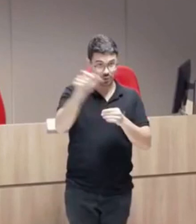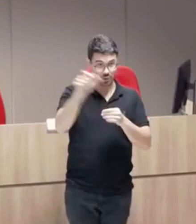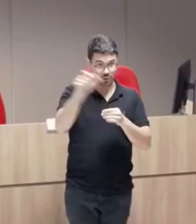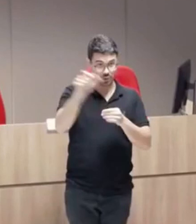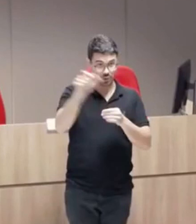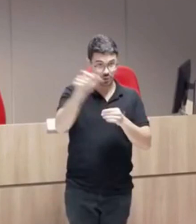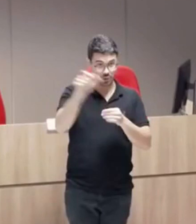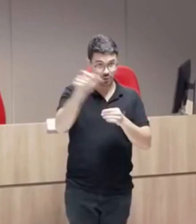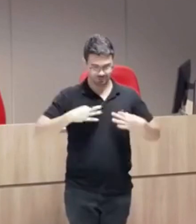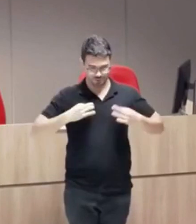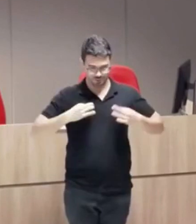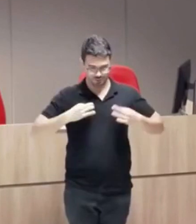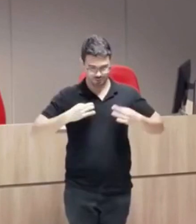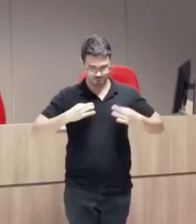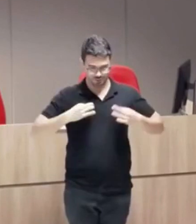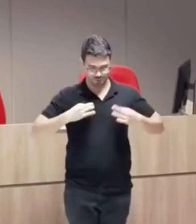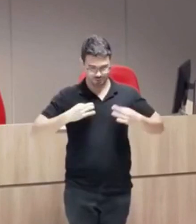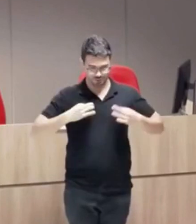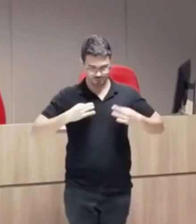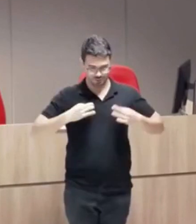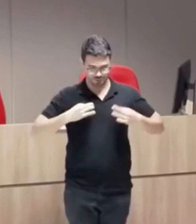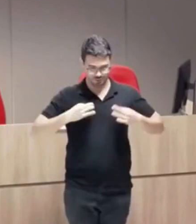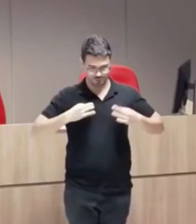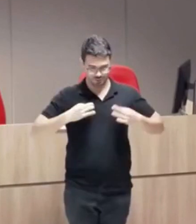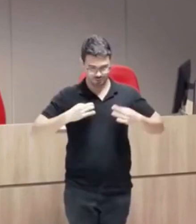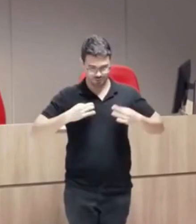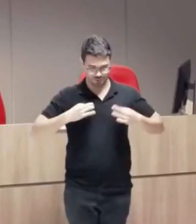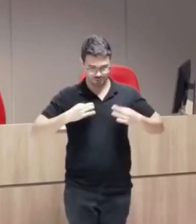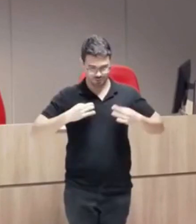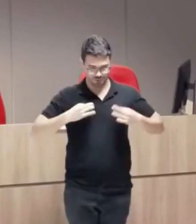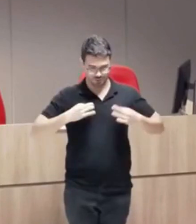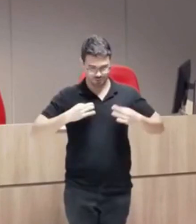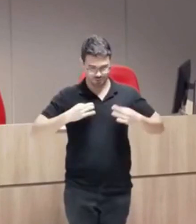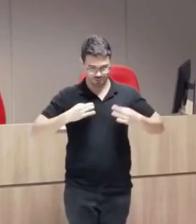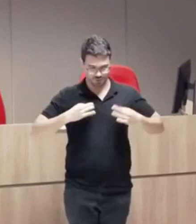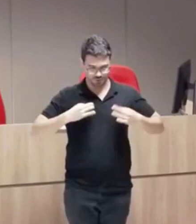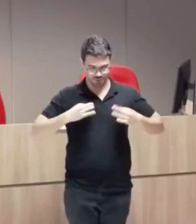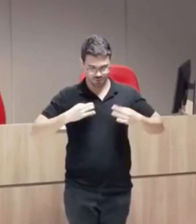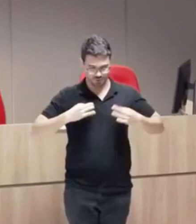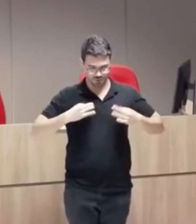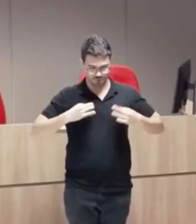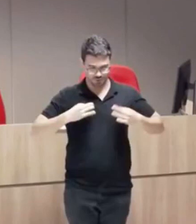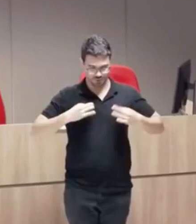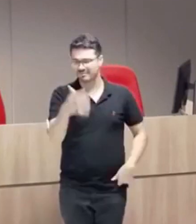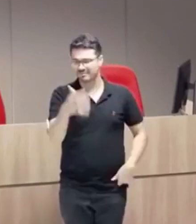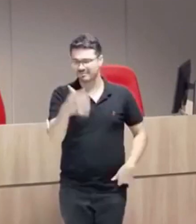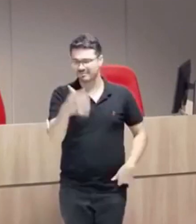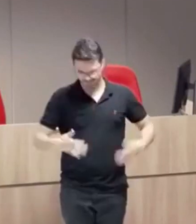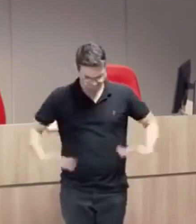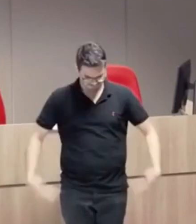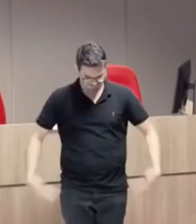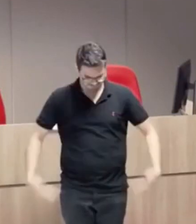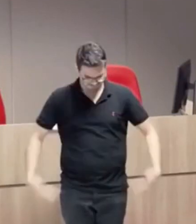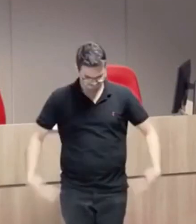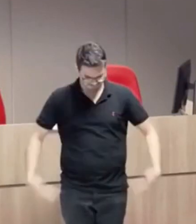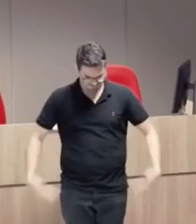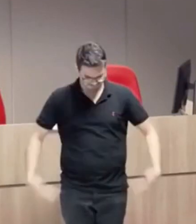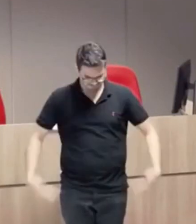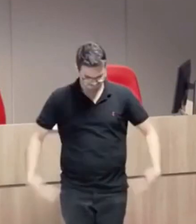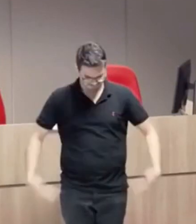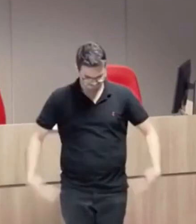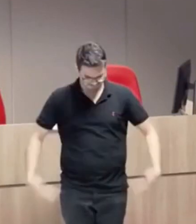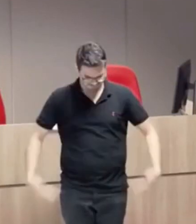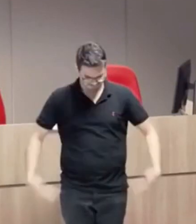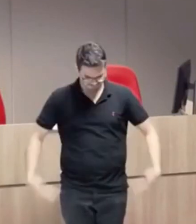roupas doadas e que as pessoas pegavam roupas que não eram as roupas que elas queriam e eram roupas maiores do que elas